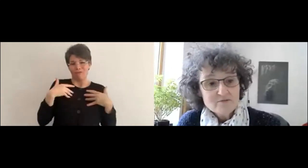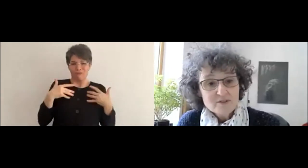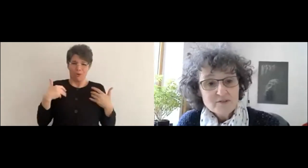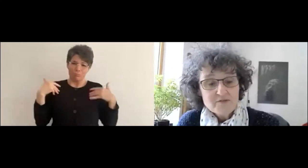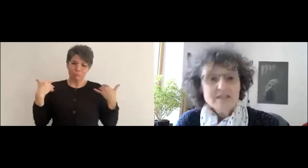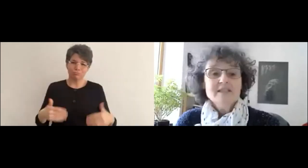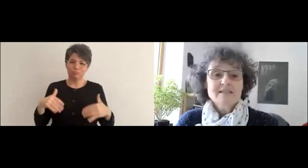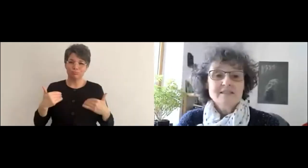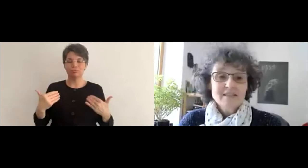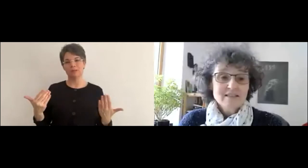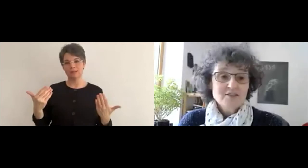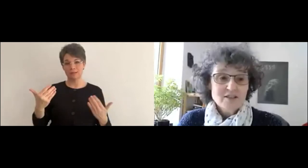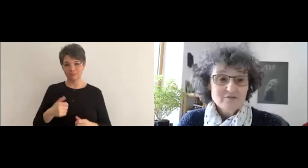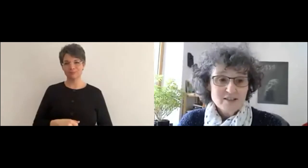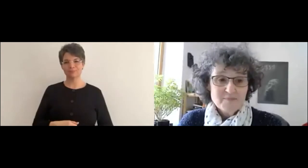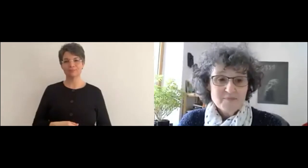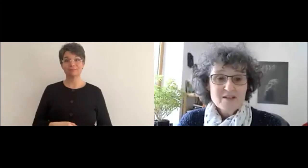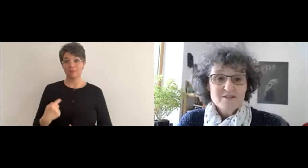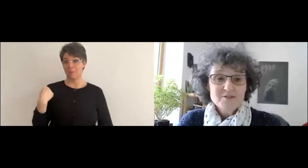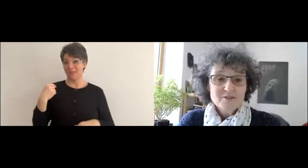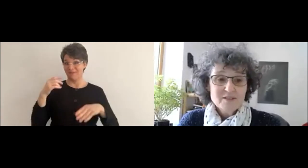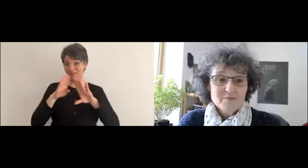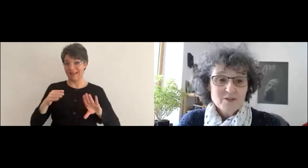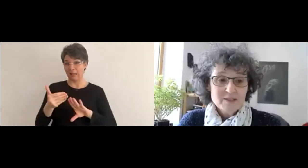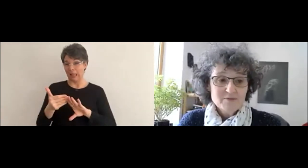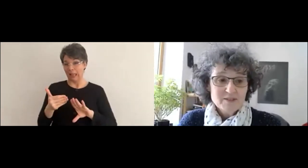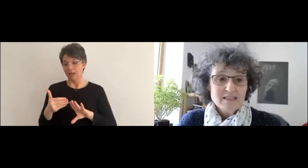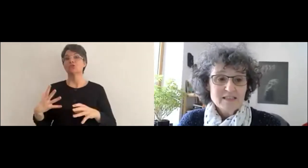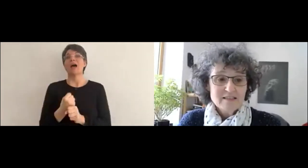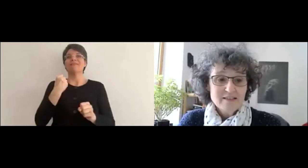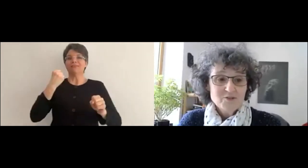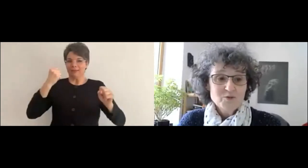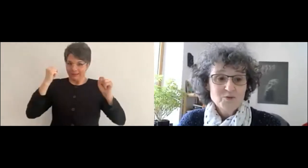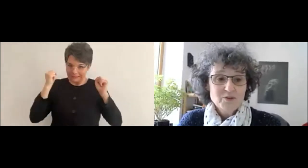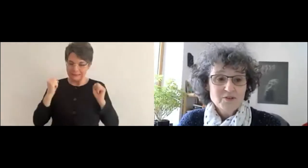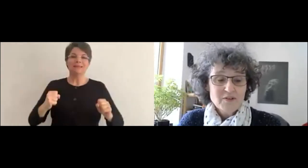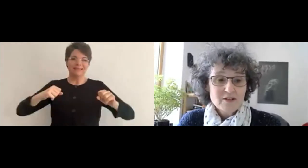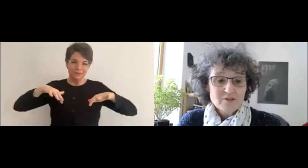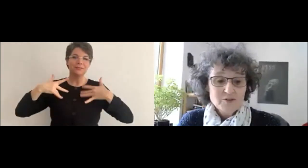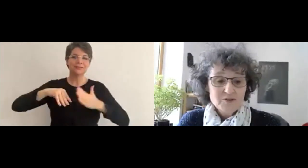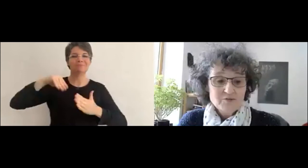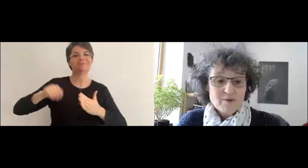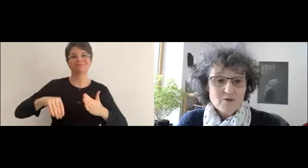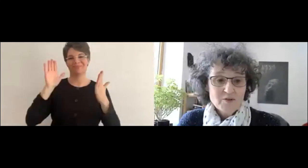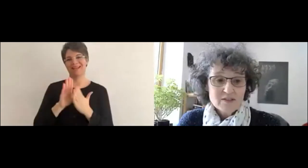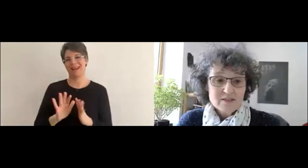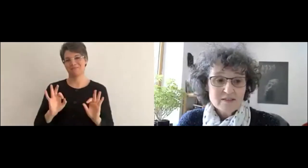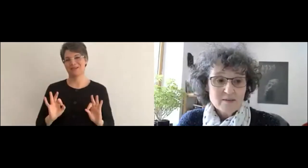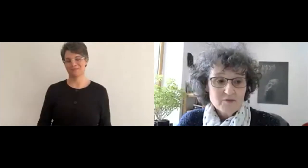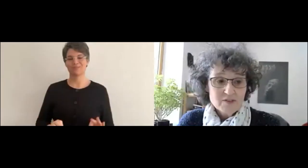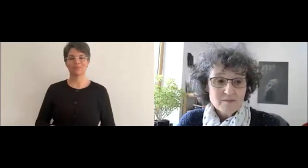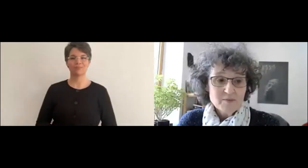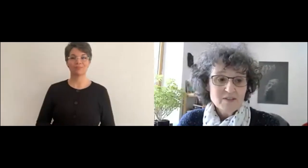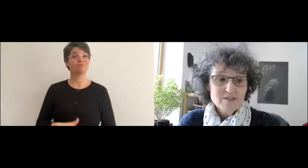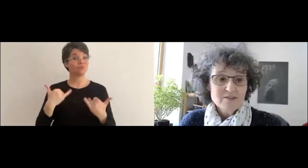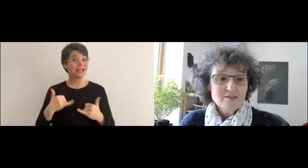kurz vor Weihnachten es geschafft haben, unsere Zusammenarbeit nun endlich einzutüten. Und wir bauen jetzt Step